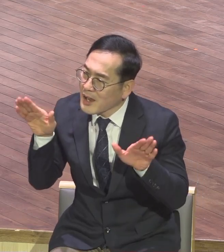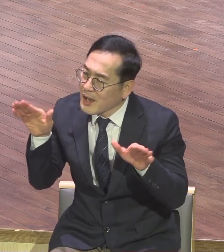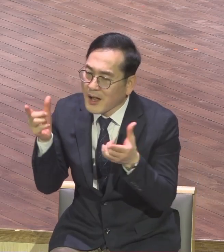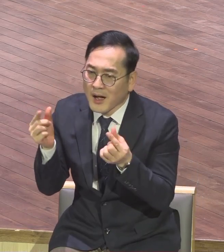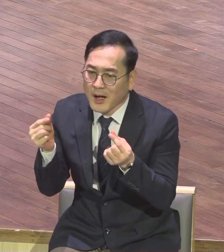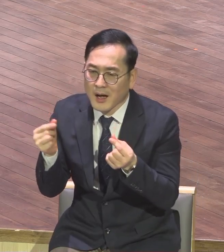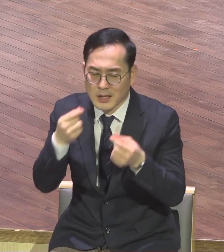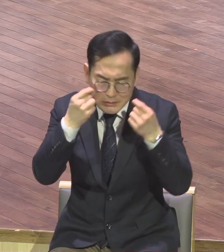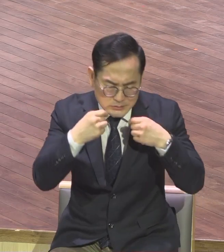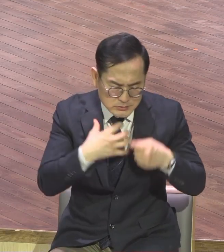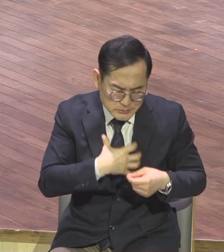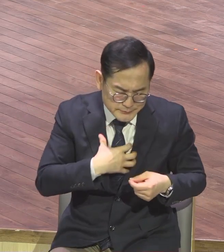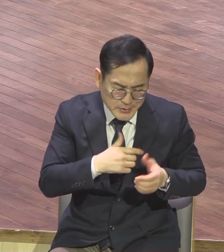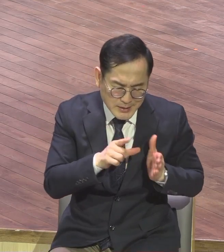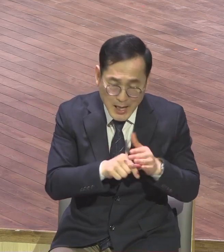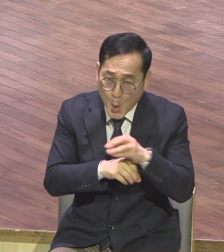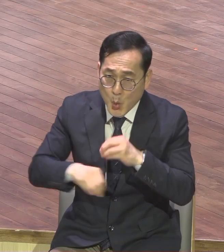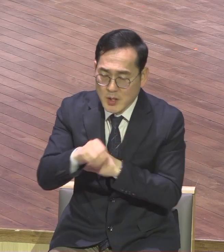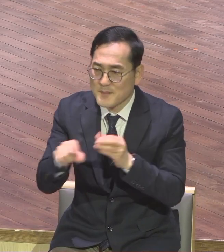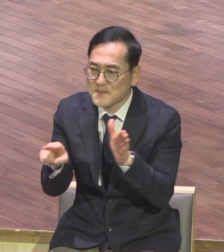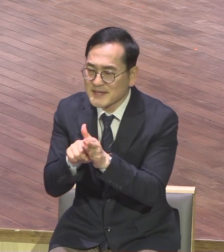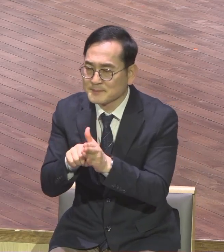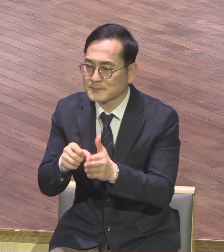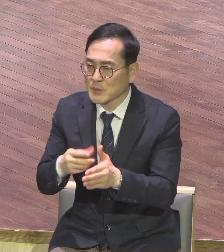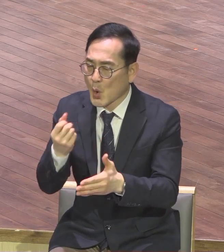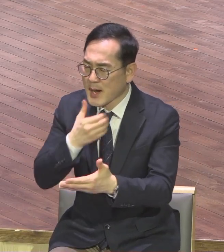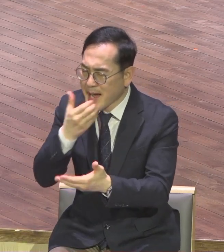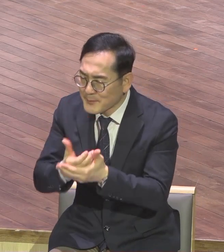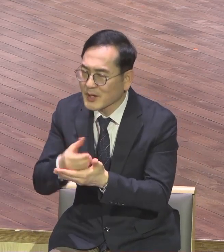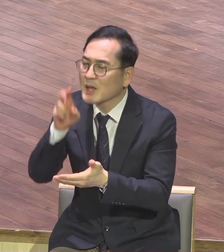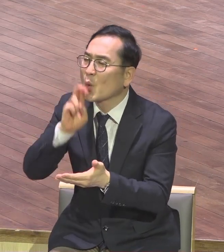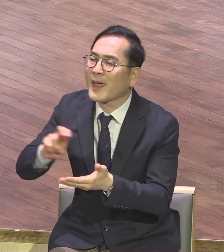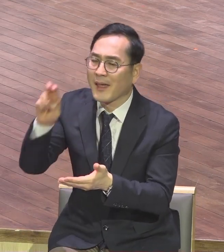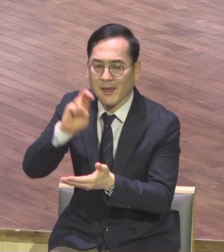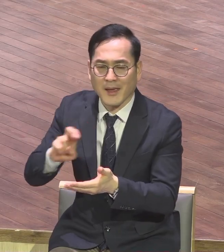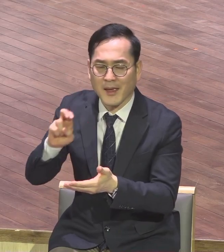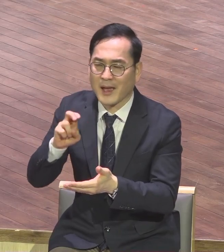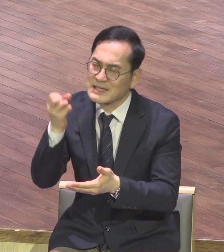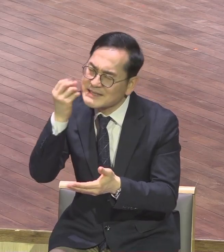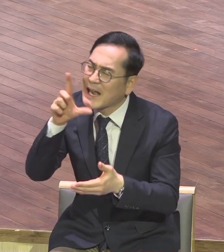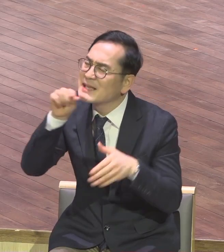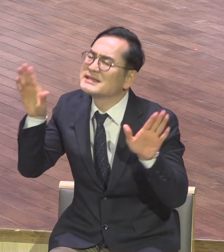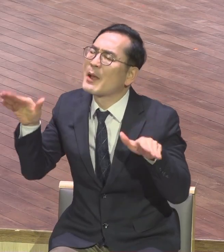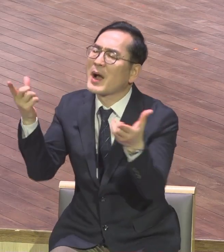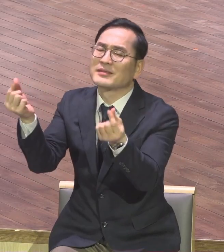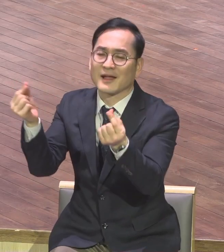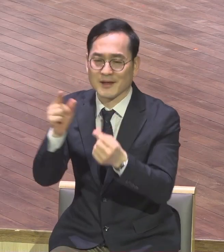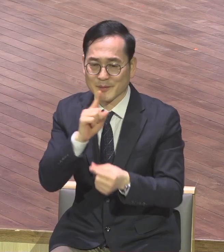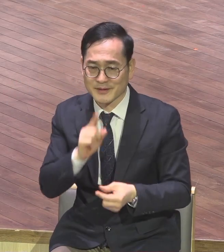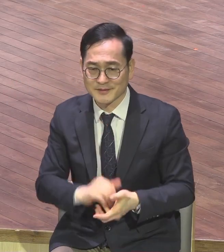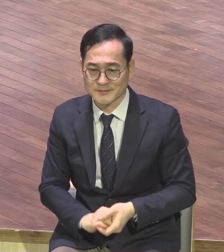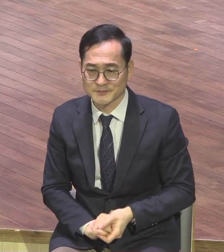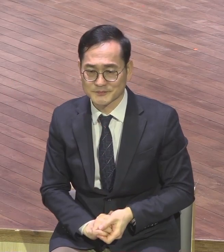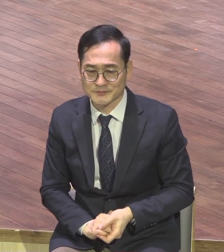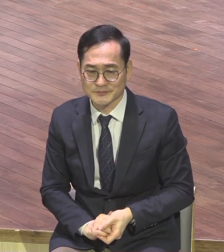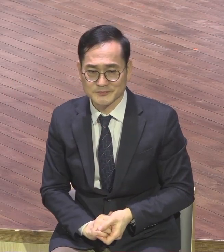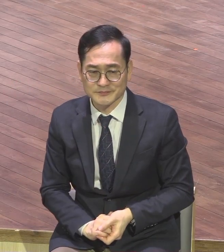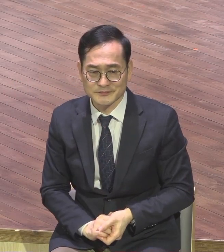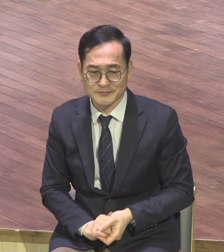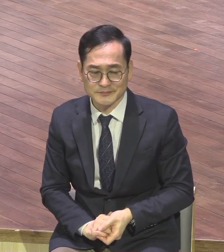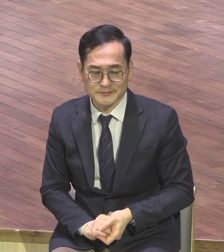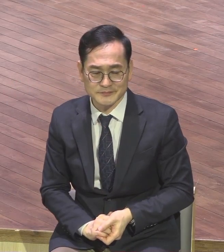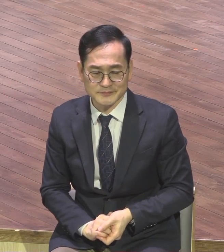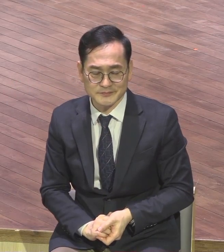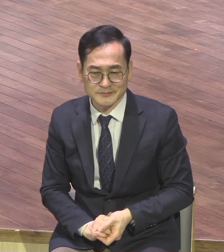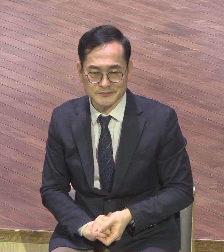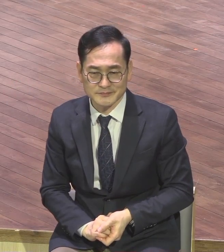슬픔의 시간에 믿음의 감격을 노래하는 이상한 새다. 자세히 보면요, 사도 바울이 이런 모습을